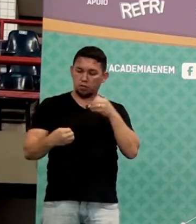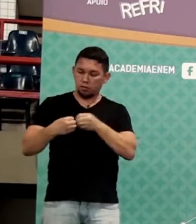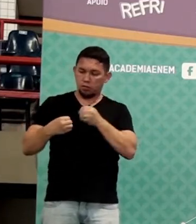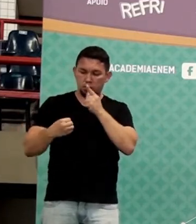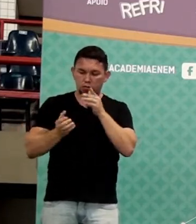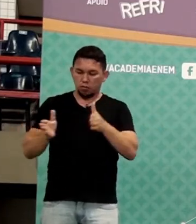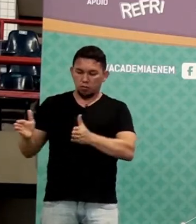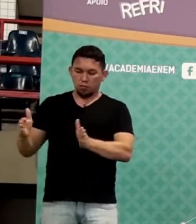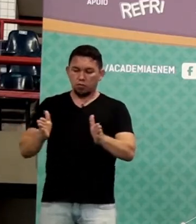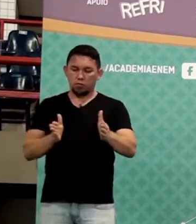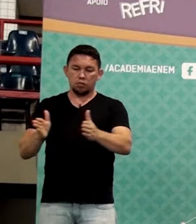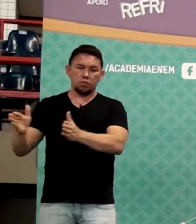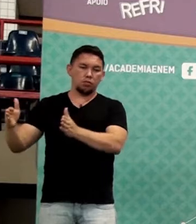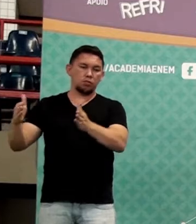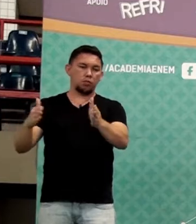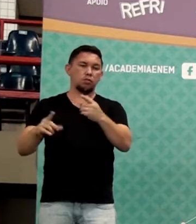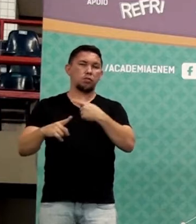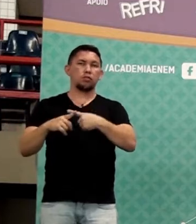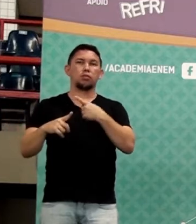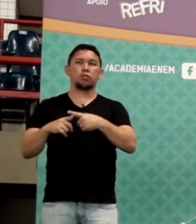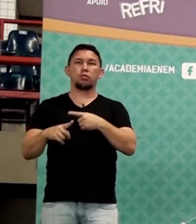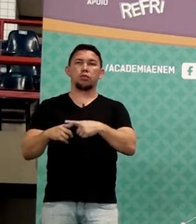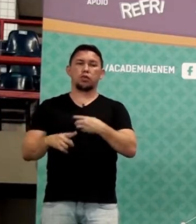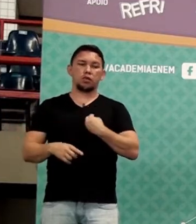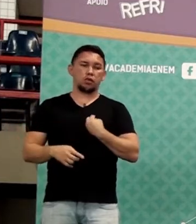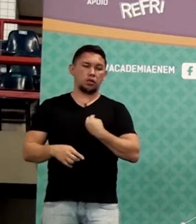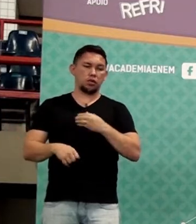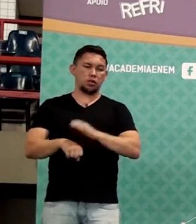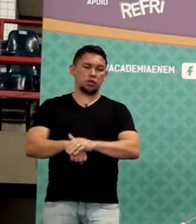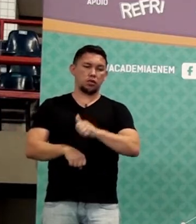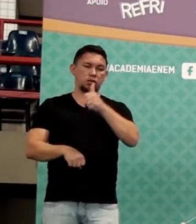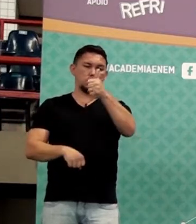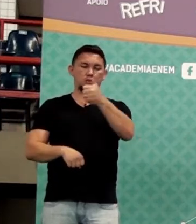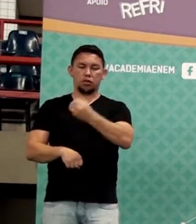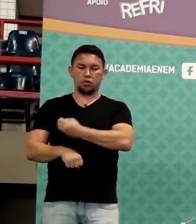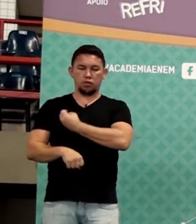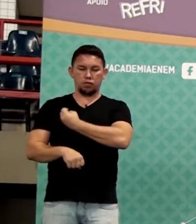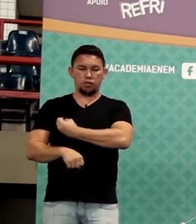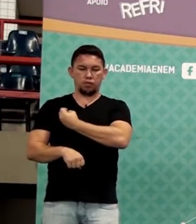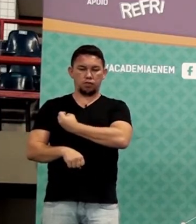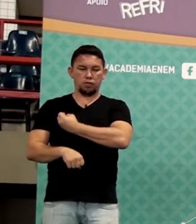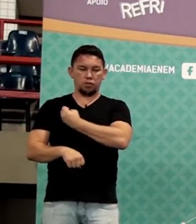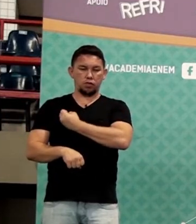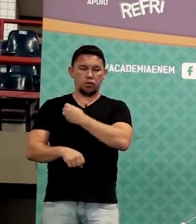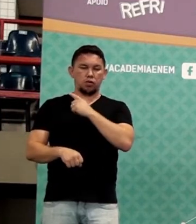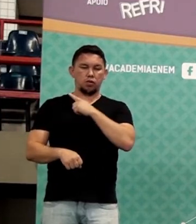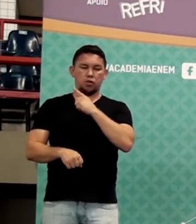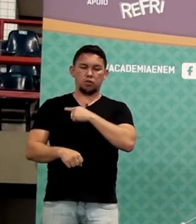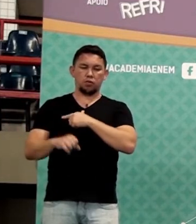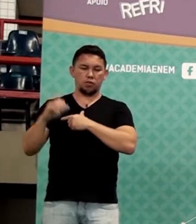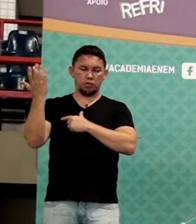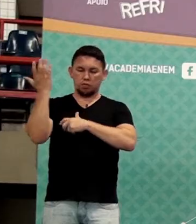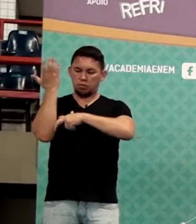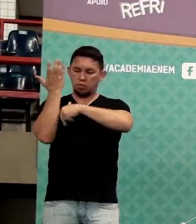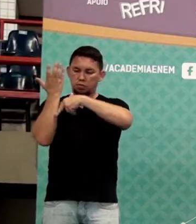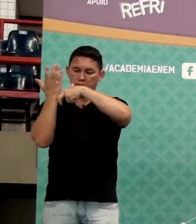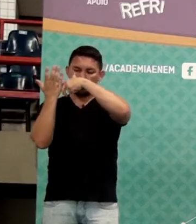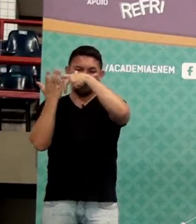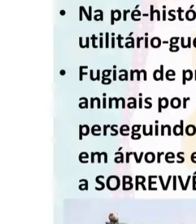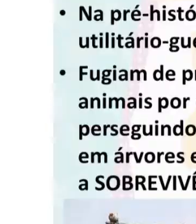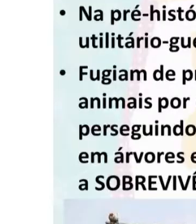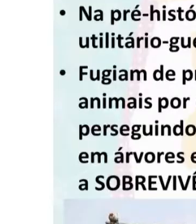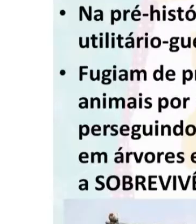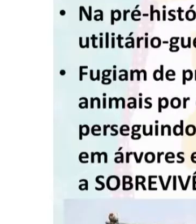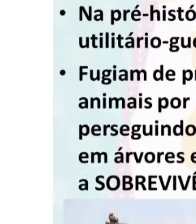dos rios. Por quê? Porque eles tinham uma melhor condição de vida. Eles subiam em árvores, como eu disse para vocês,